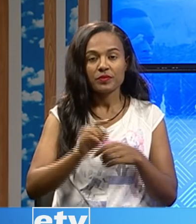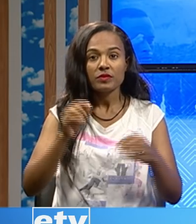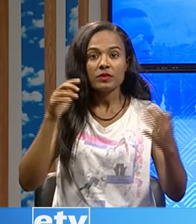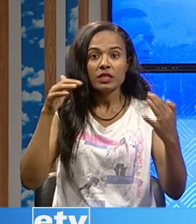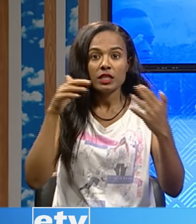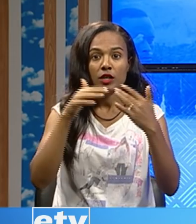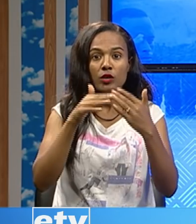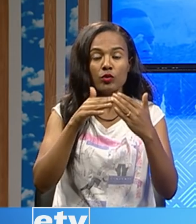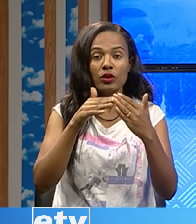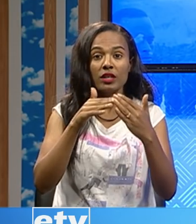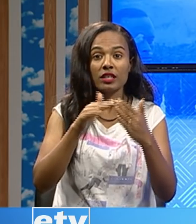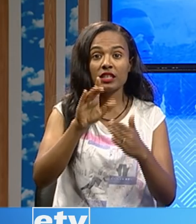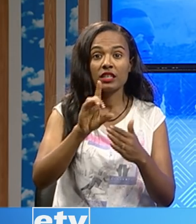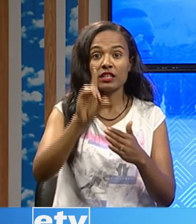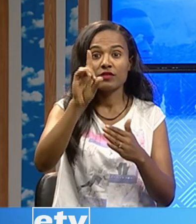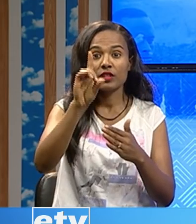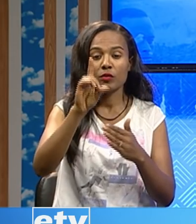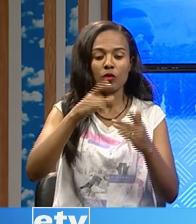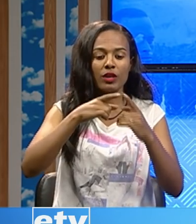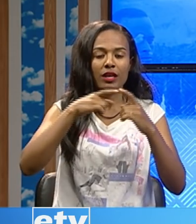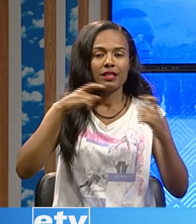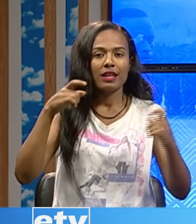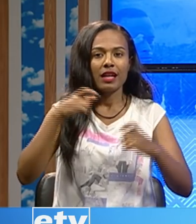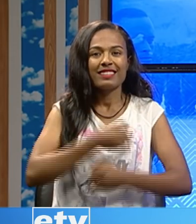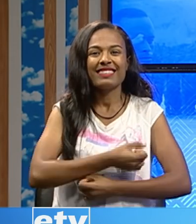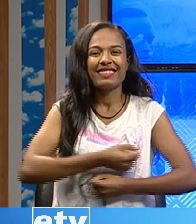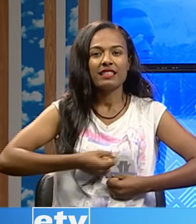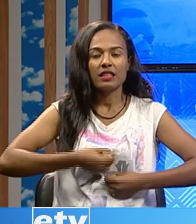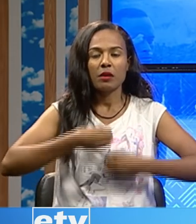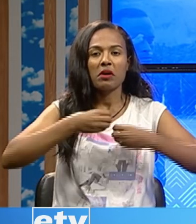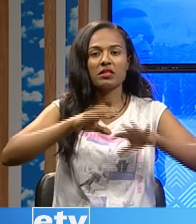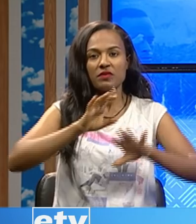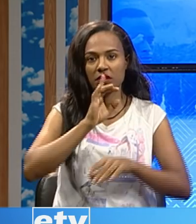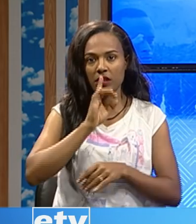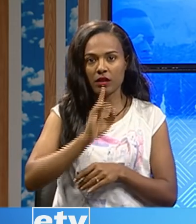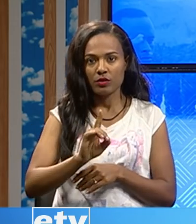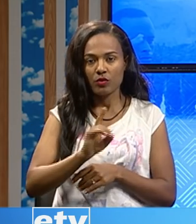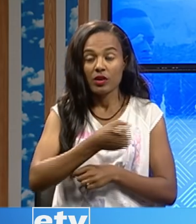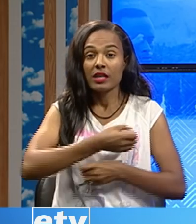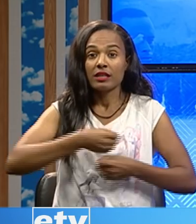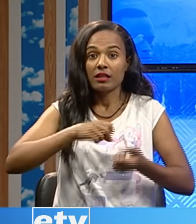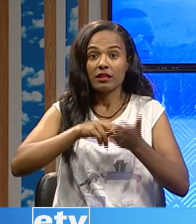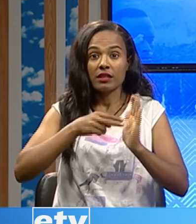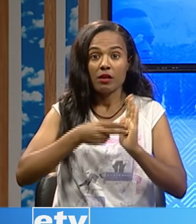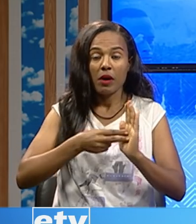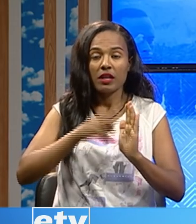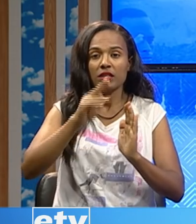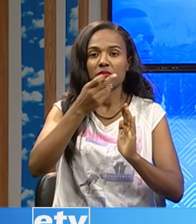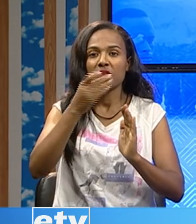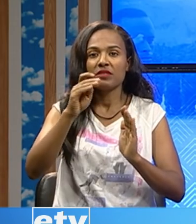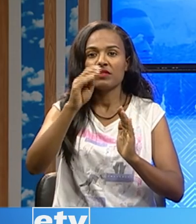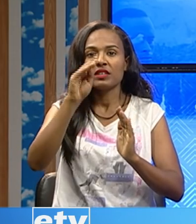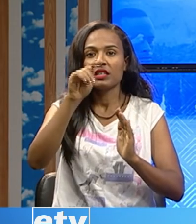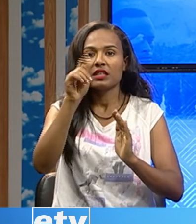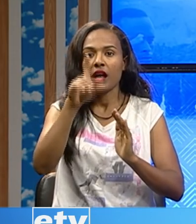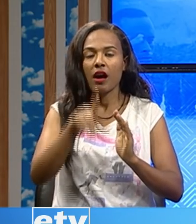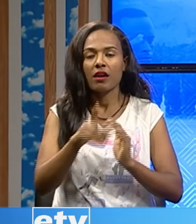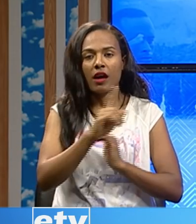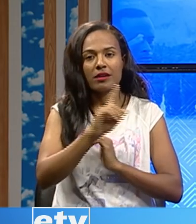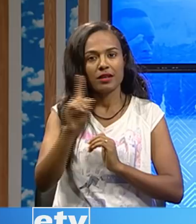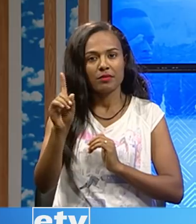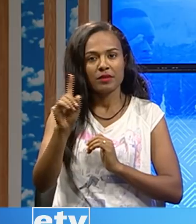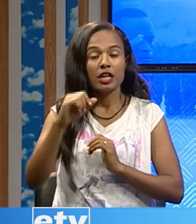የጦርነት ግብ ደግሞ የጠላትን ትጥቅ ማስፈታት ነው። ትጥቅ ማለት መድፍና ታንክ ብቻ አይደለም። የፕሮፓጋንዳ